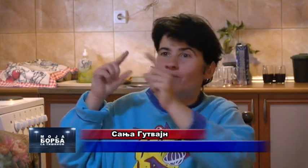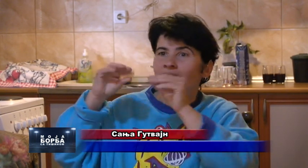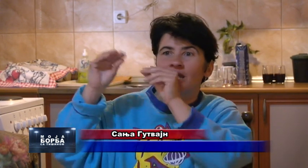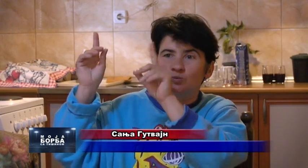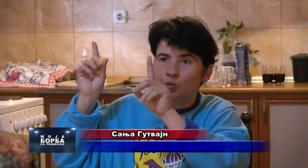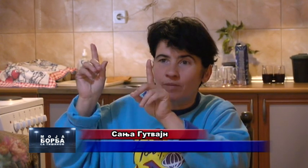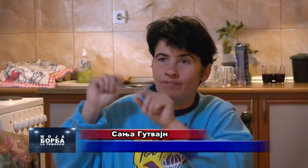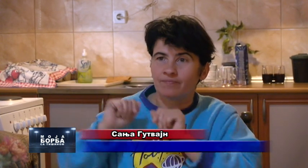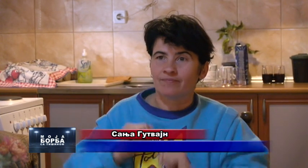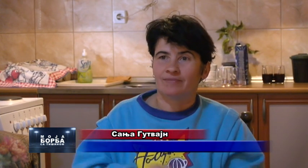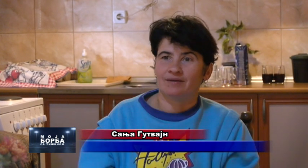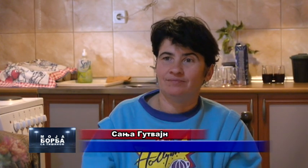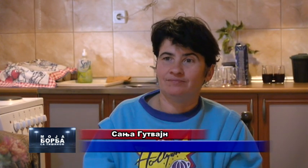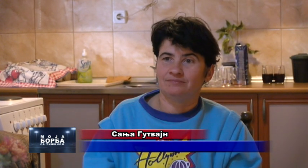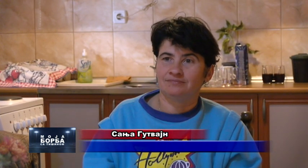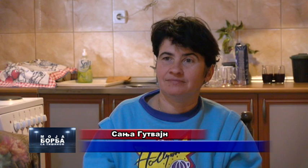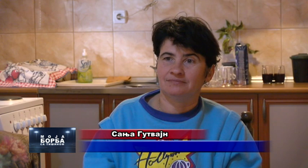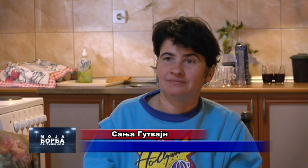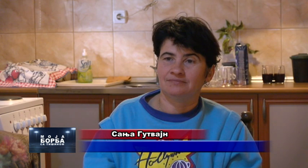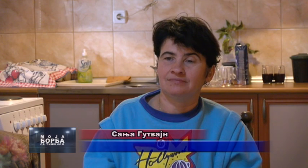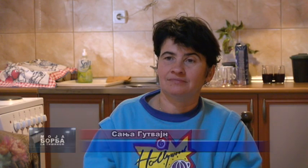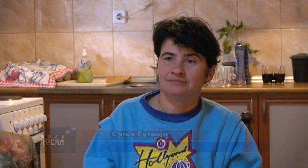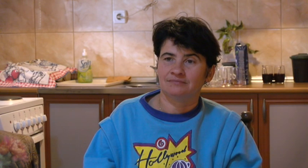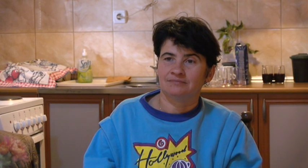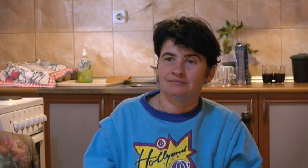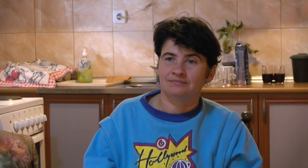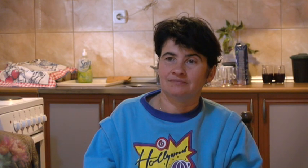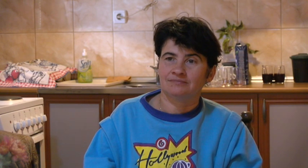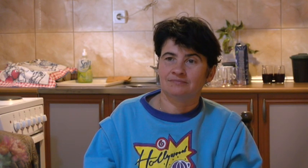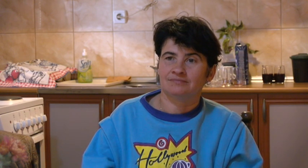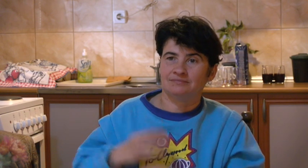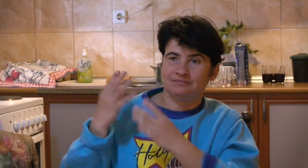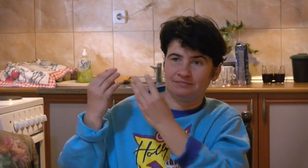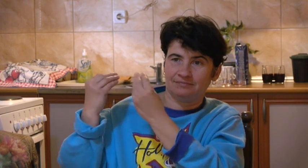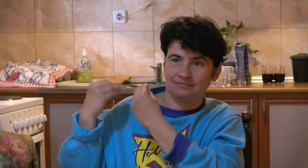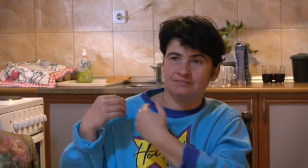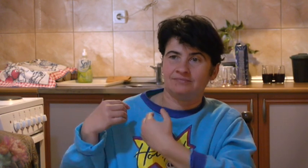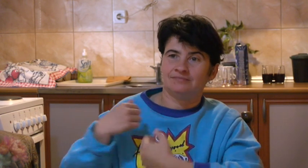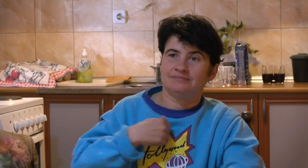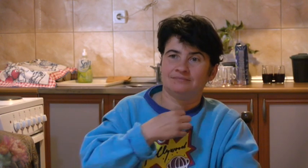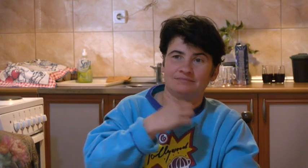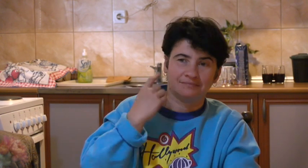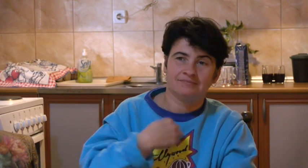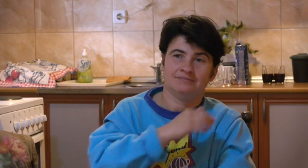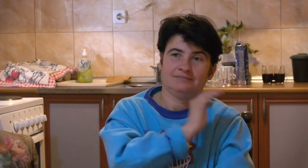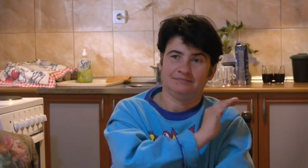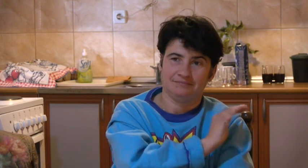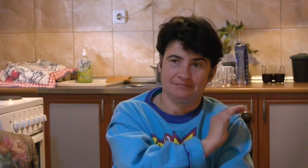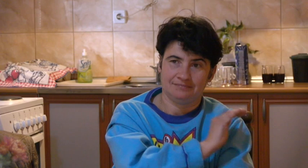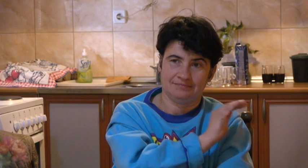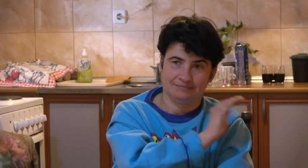bi... Najčešći problem je kod lekara, kad lekar proziva, a mi ne čujemo,